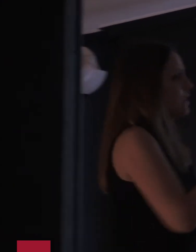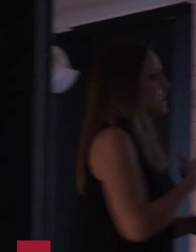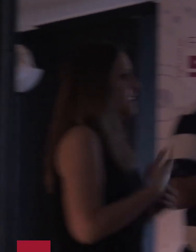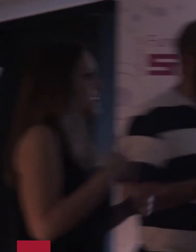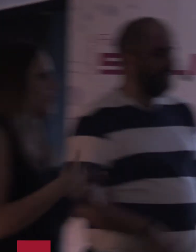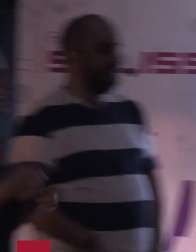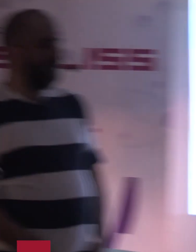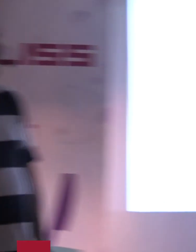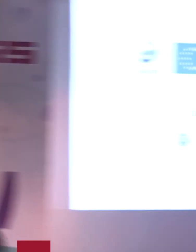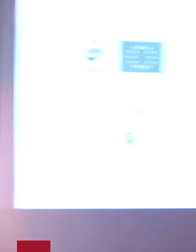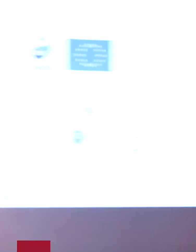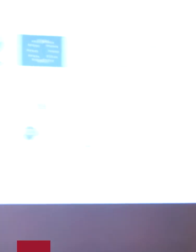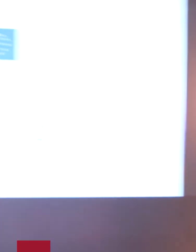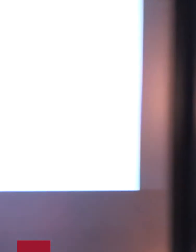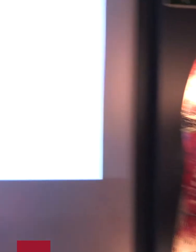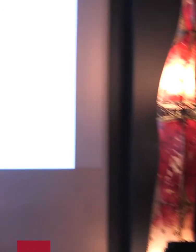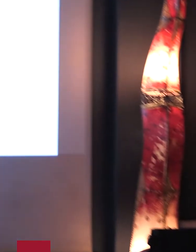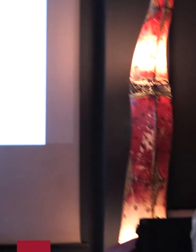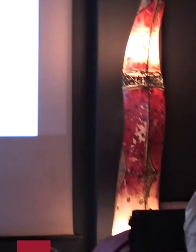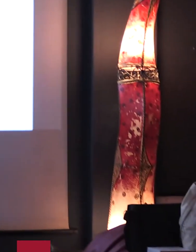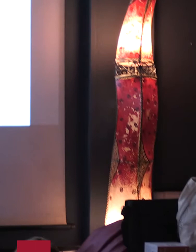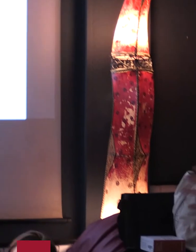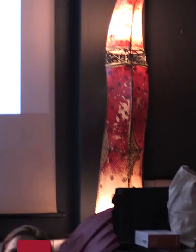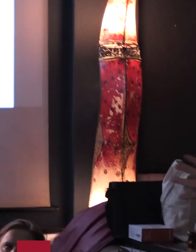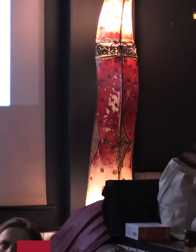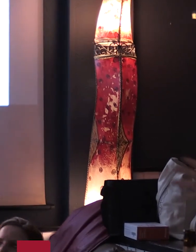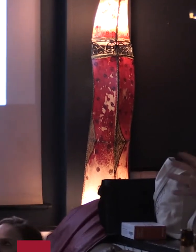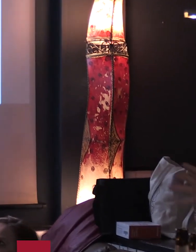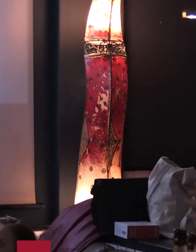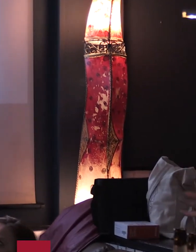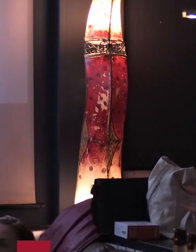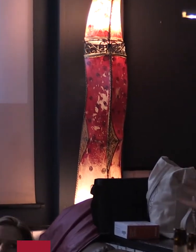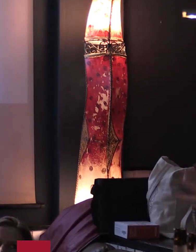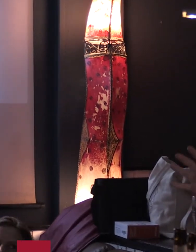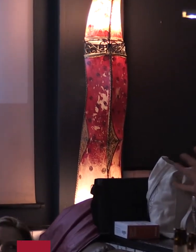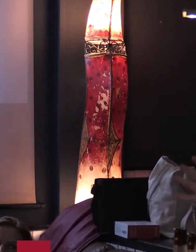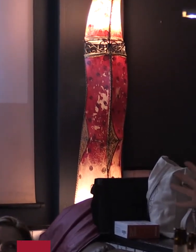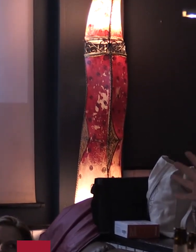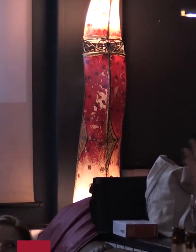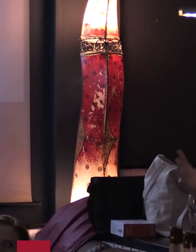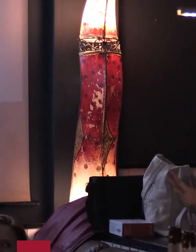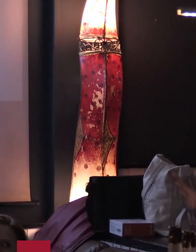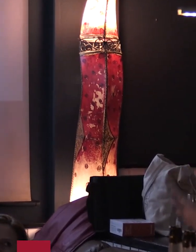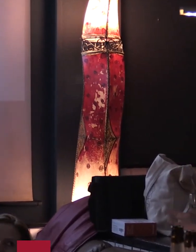biocompatibilizar cosas que fabricas en el laboratorio es complicado. Sobre todo porque los materiales y las cosas vivas se llevan un poquito mal.